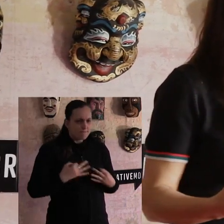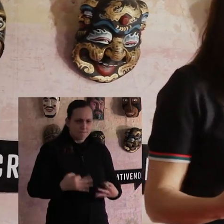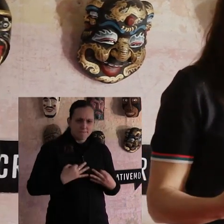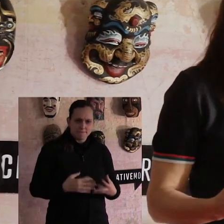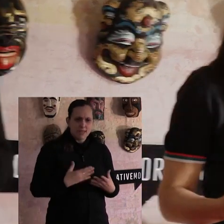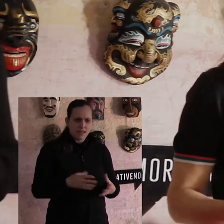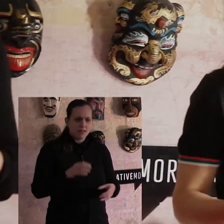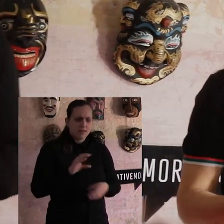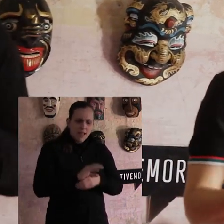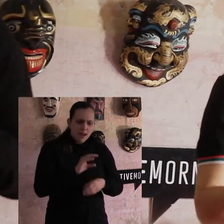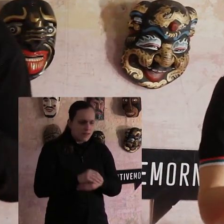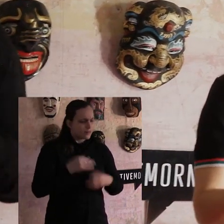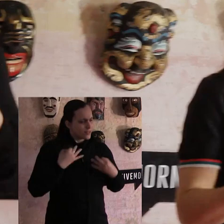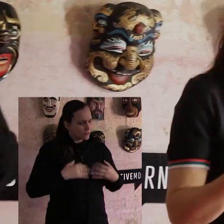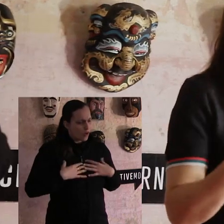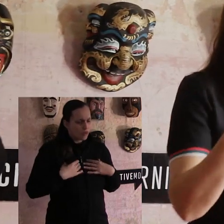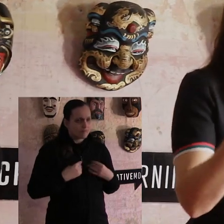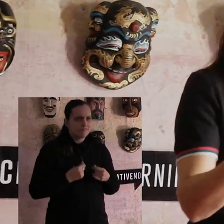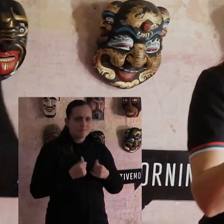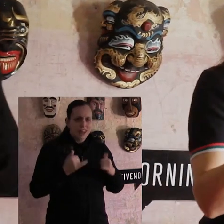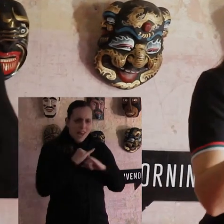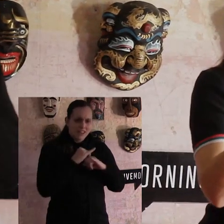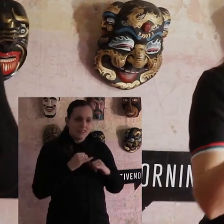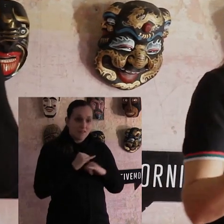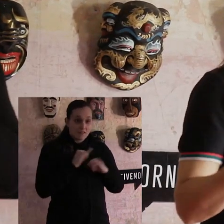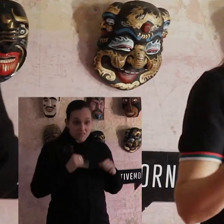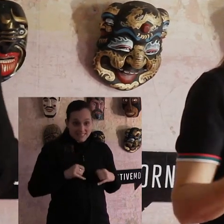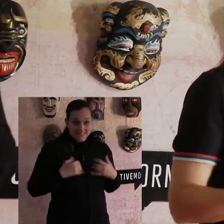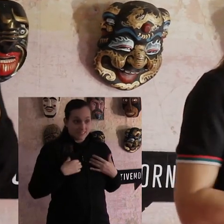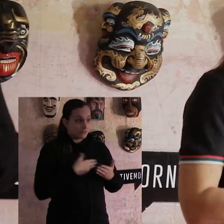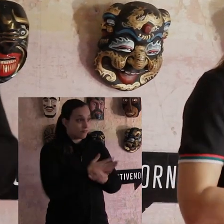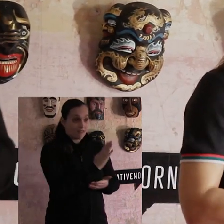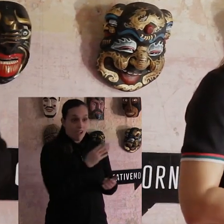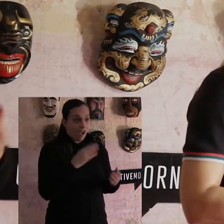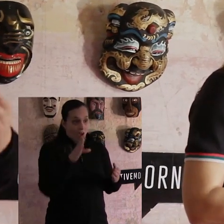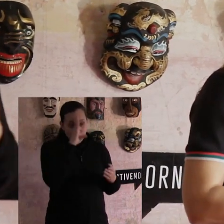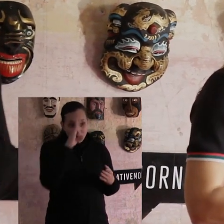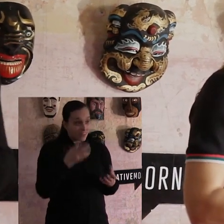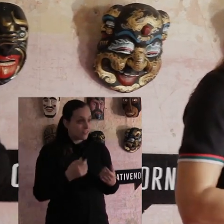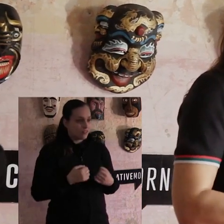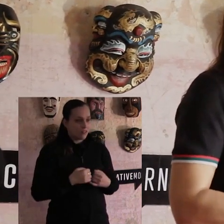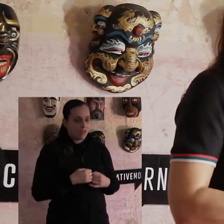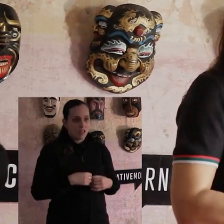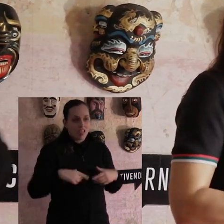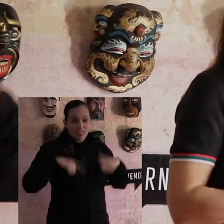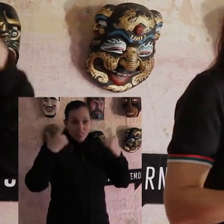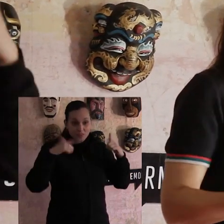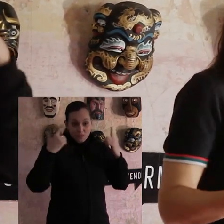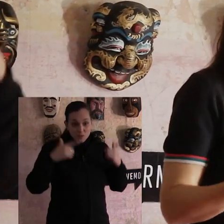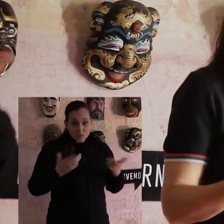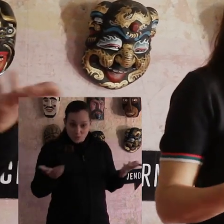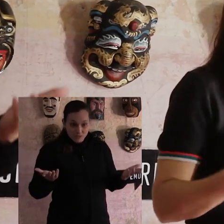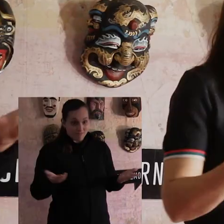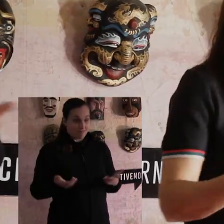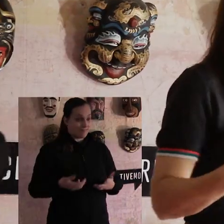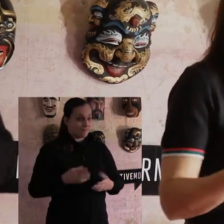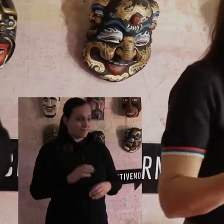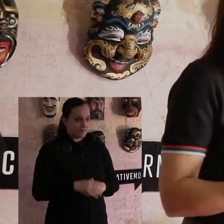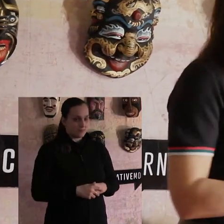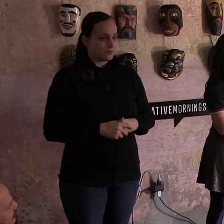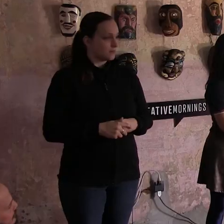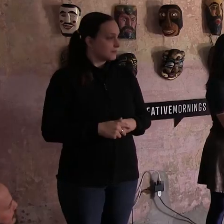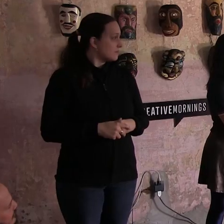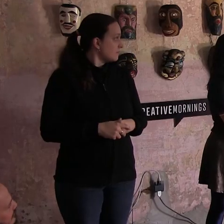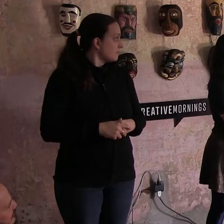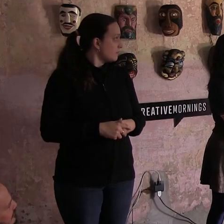ahí. Y eso fue también lo que hice con ellas, con el grupo que hoy se llama el grupo Tandem. Era